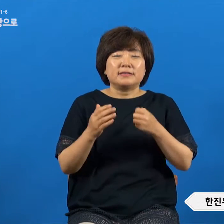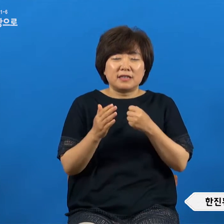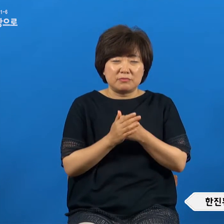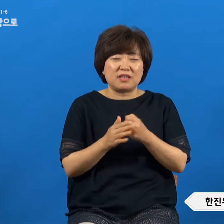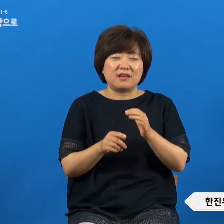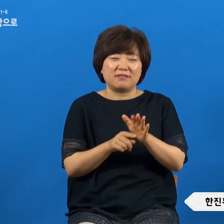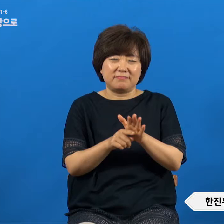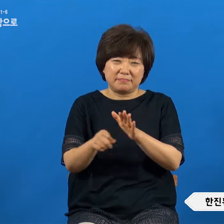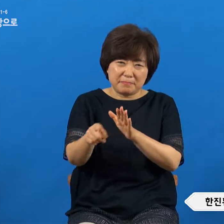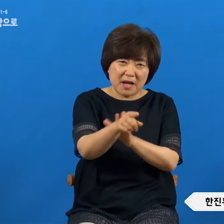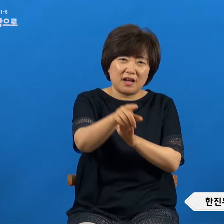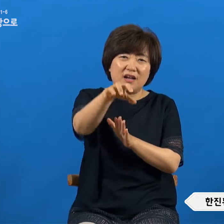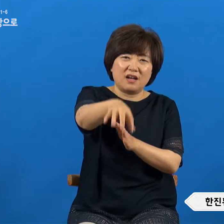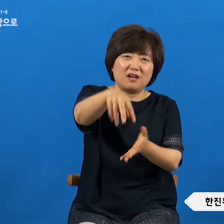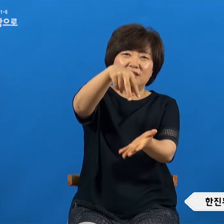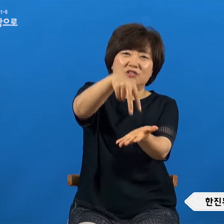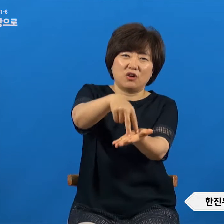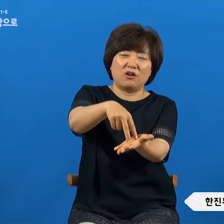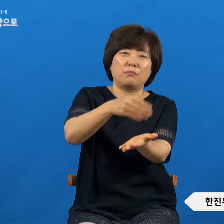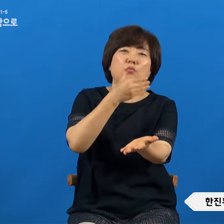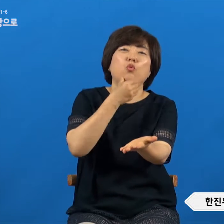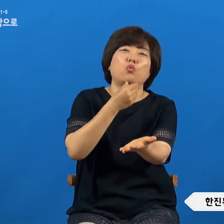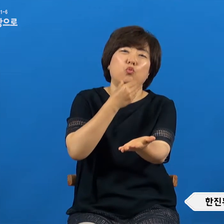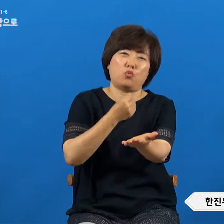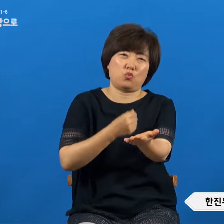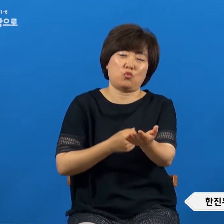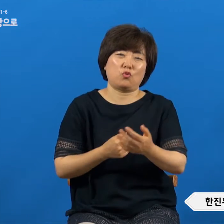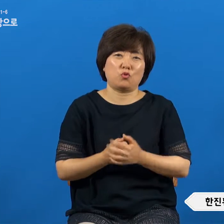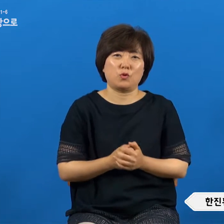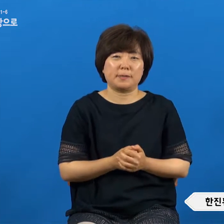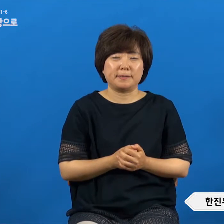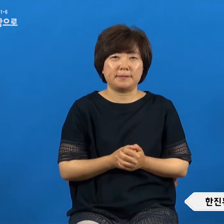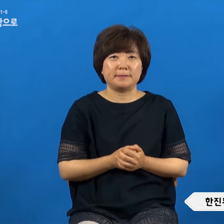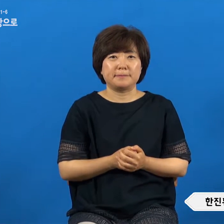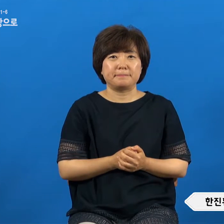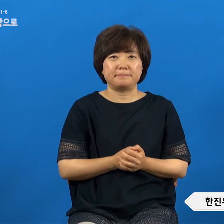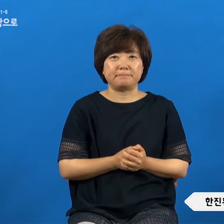그래서 최전방에 서는 것이 복입니다.